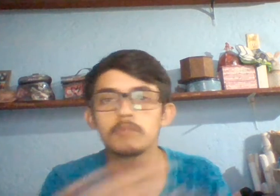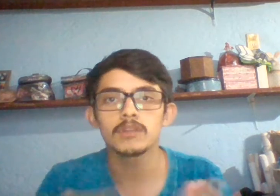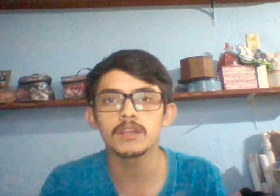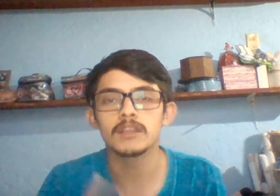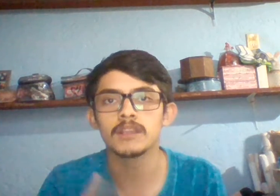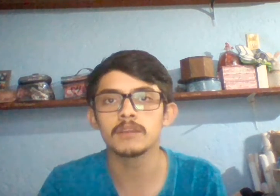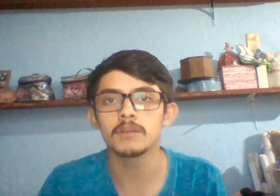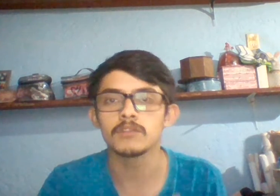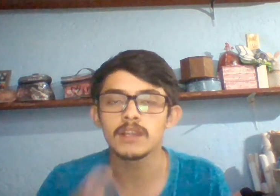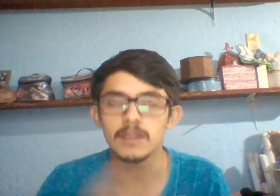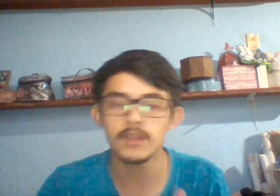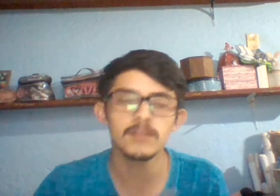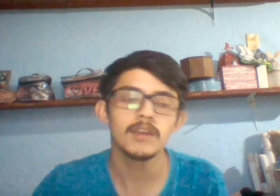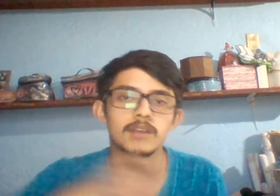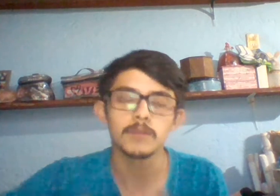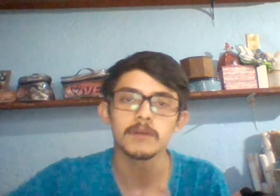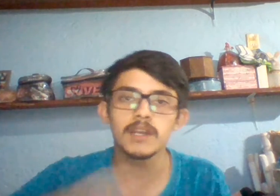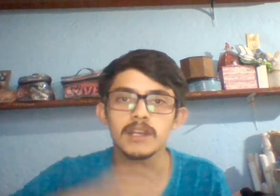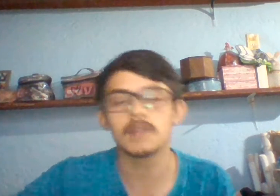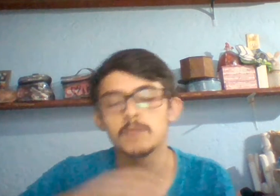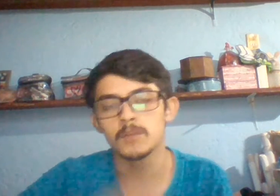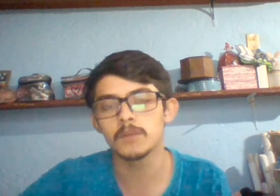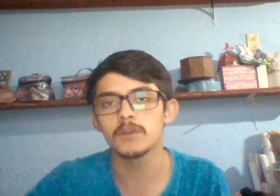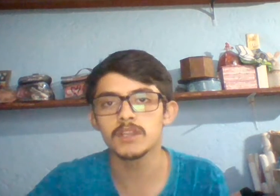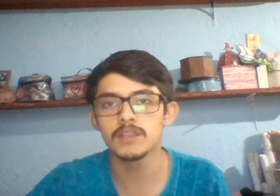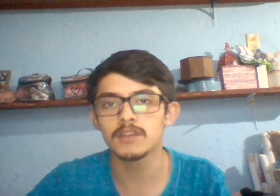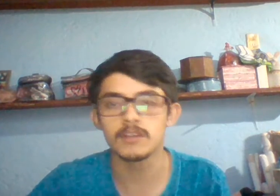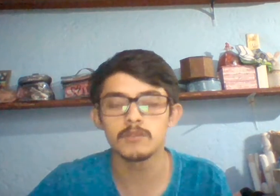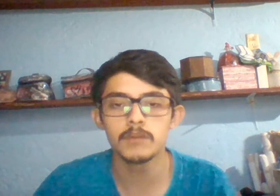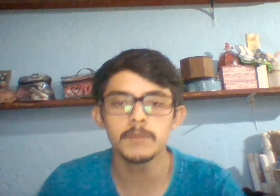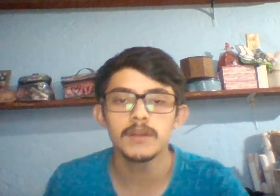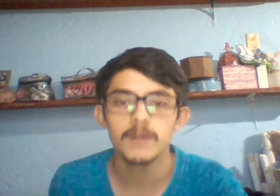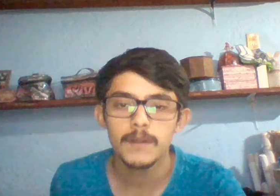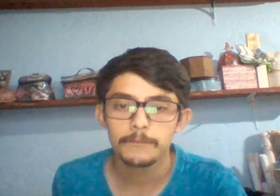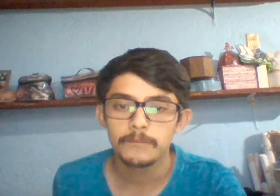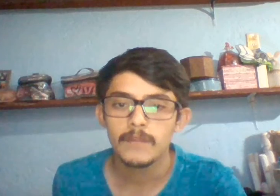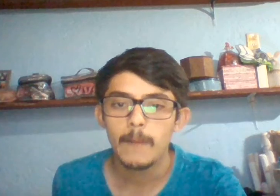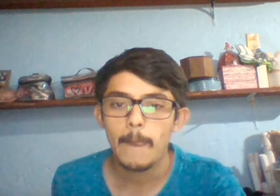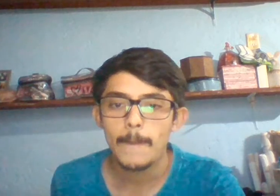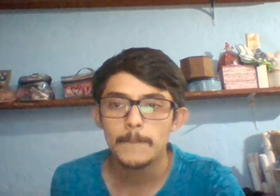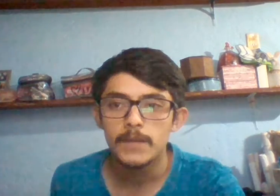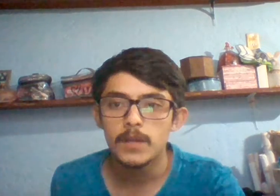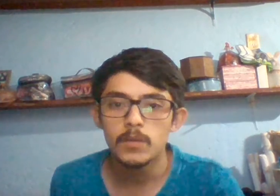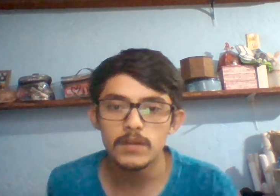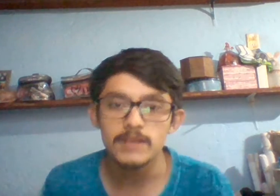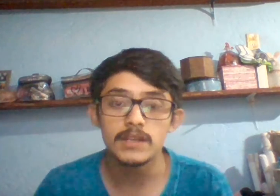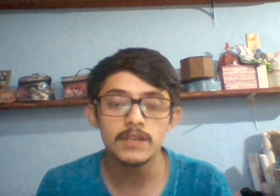importa qué tanta velocidad le des, siempre va a girar a la misma velocidad sin ningún problema. Y bueno, hasta aquí fue